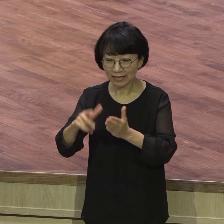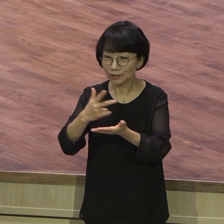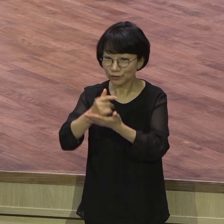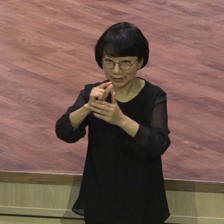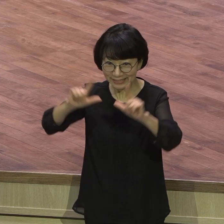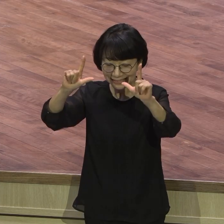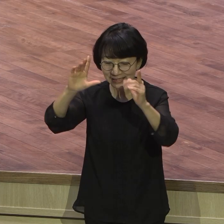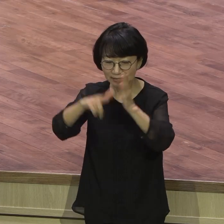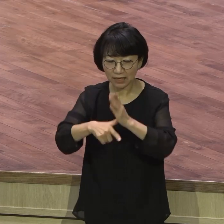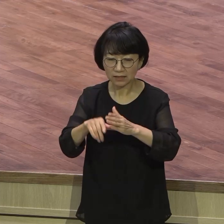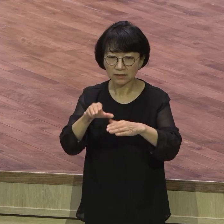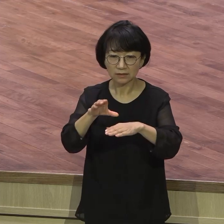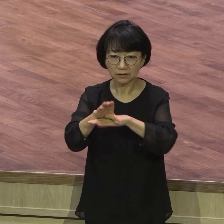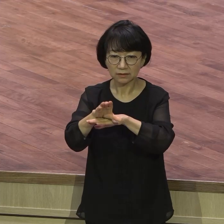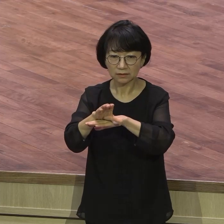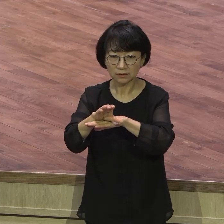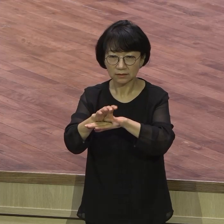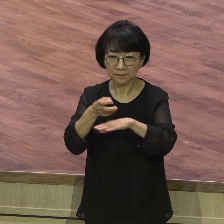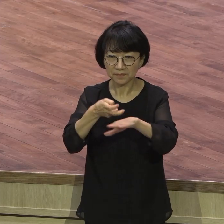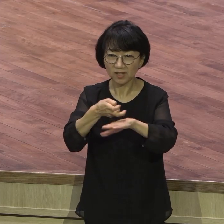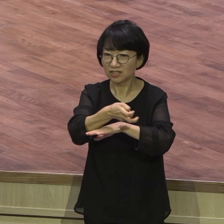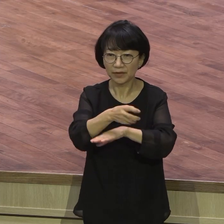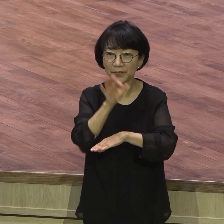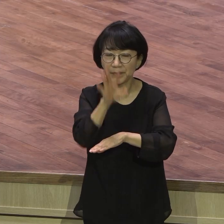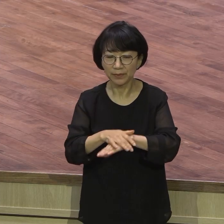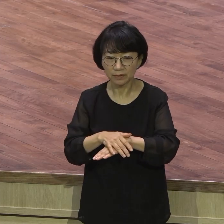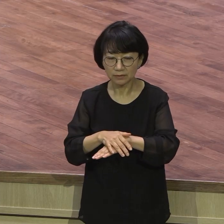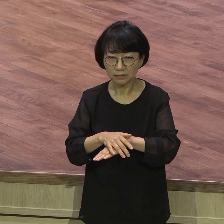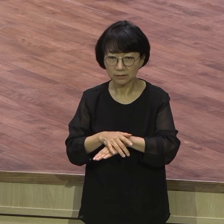차도 못 타요. 돈을 쓰면 안 돼요. 주일날은